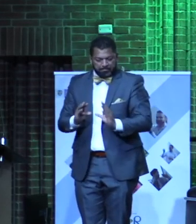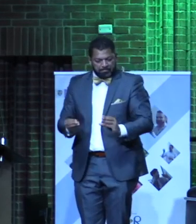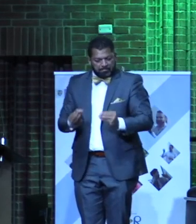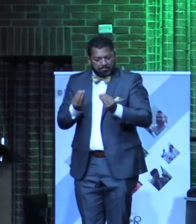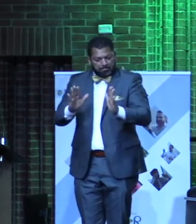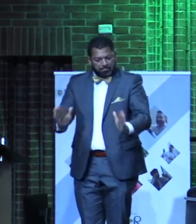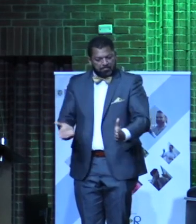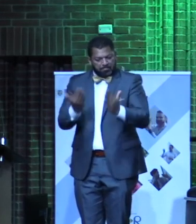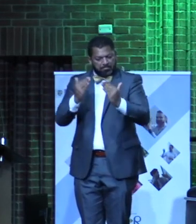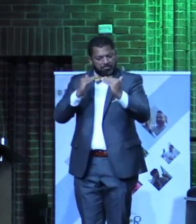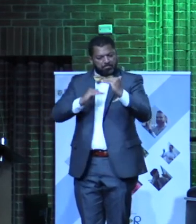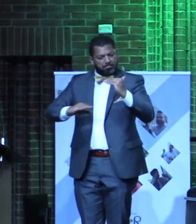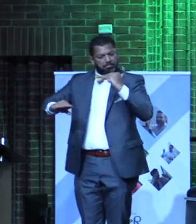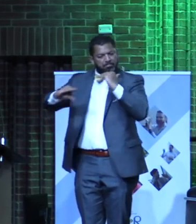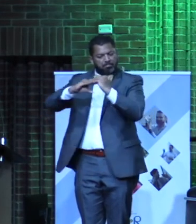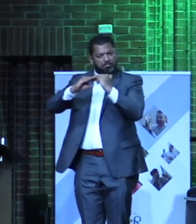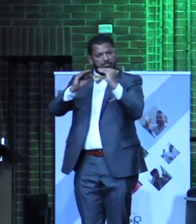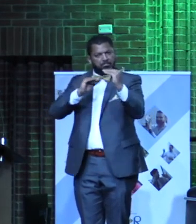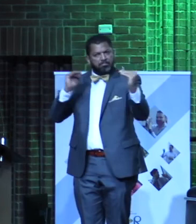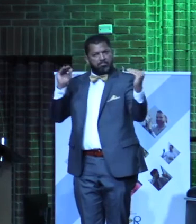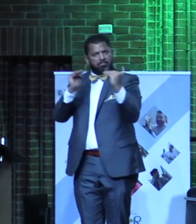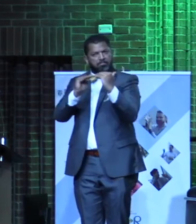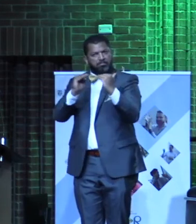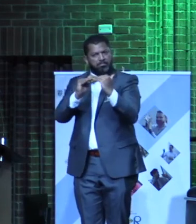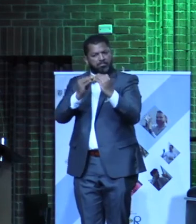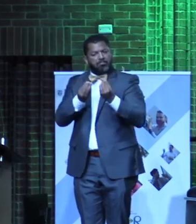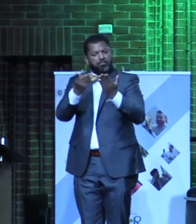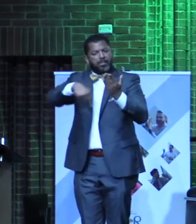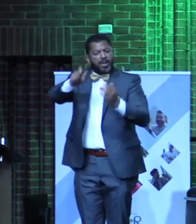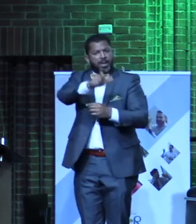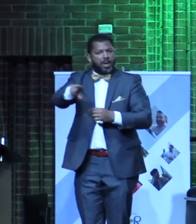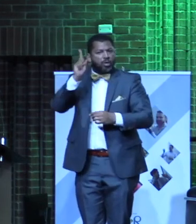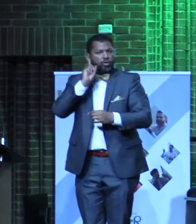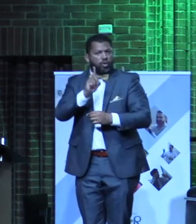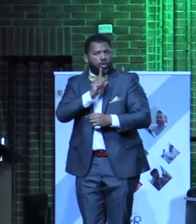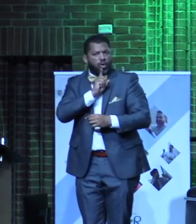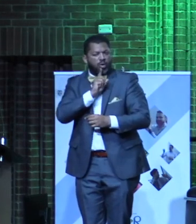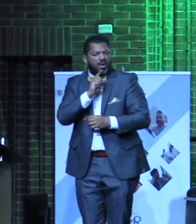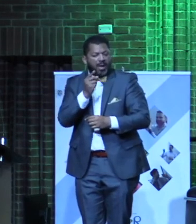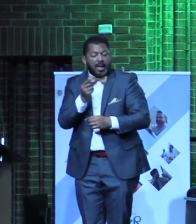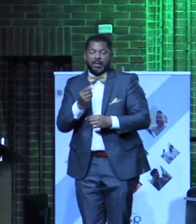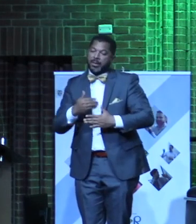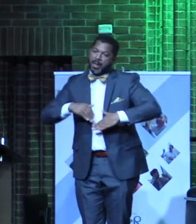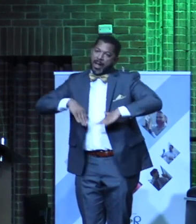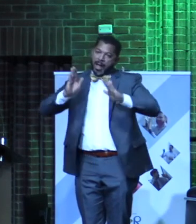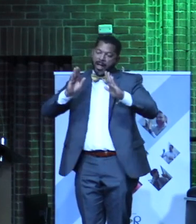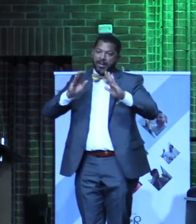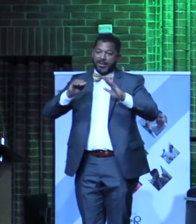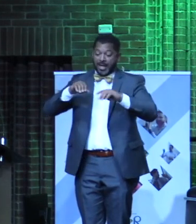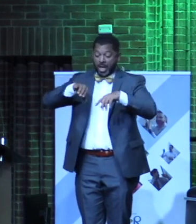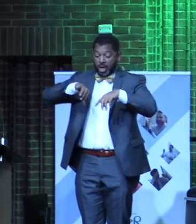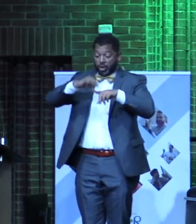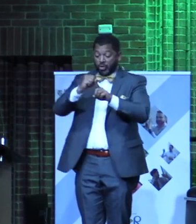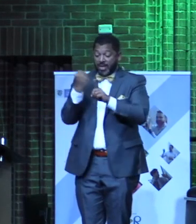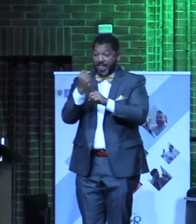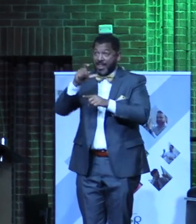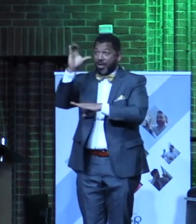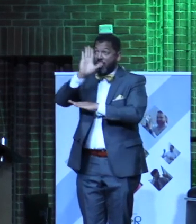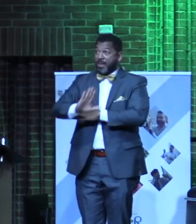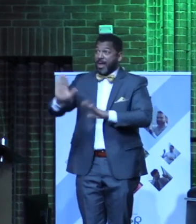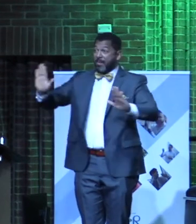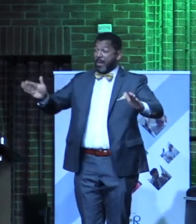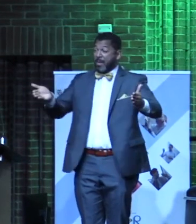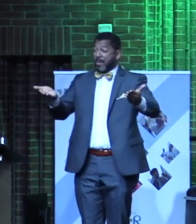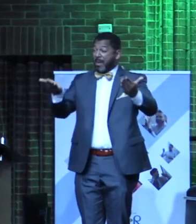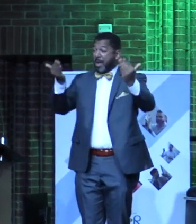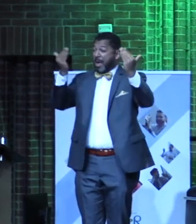a la igualdad de condiciones para la población sorda, finalmente, es algo que va a llevar a una sociedad más equitativa en Colombia. Les